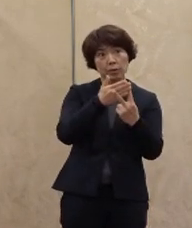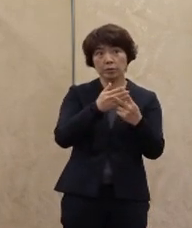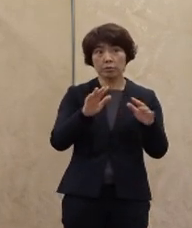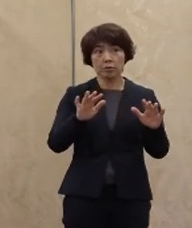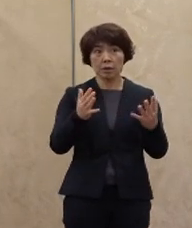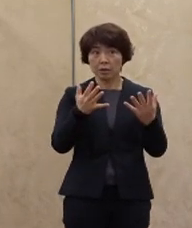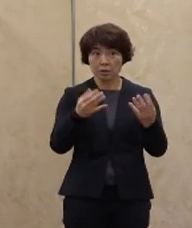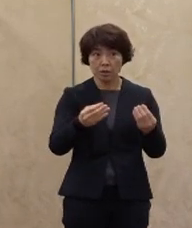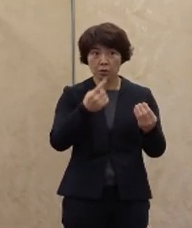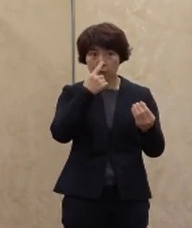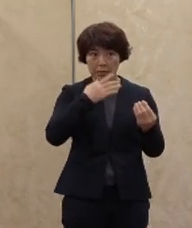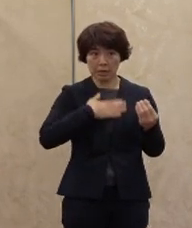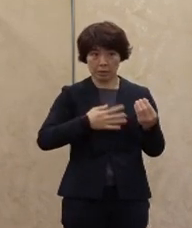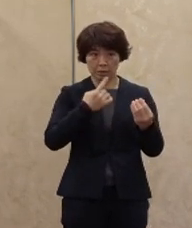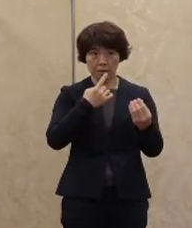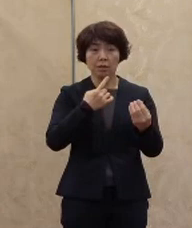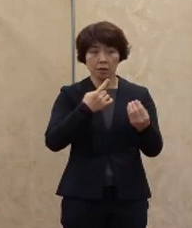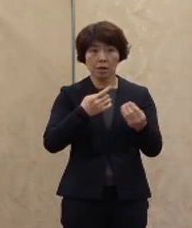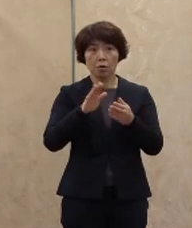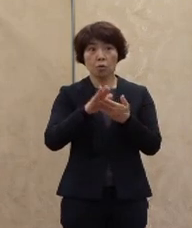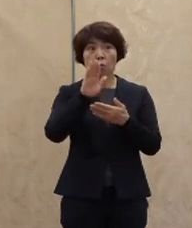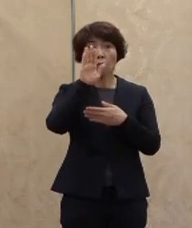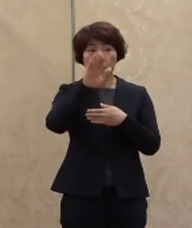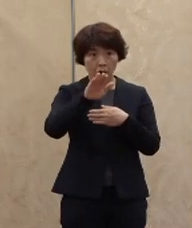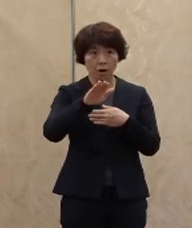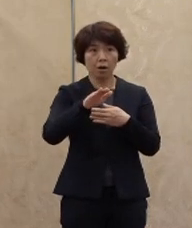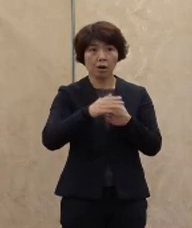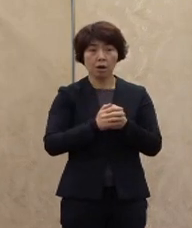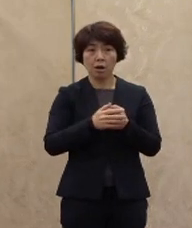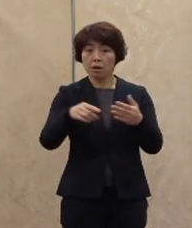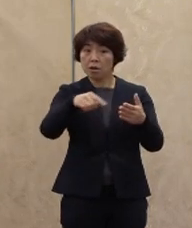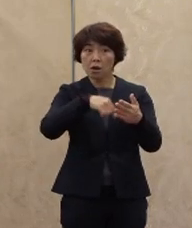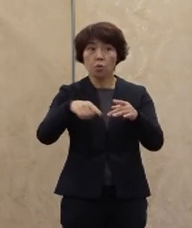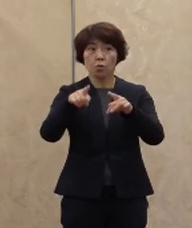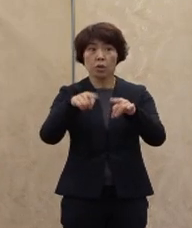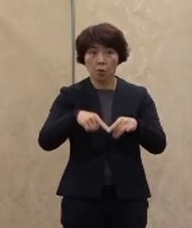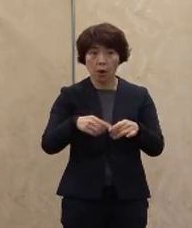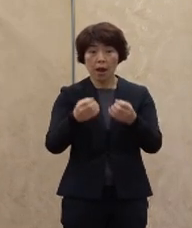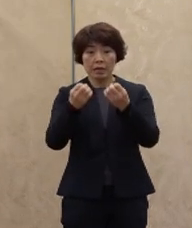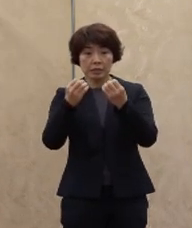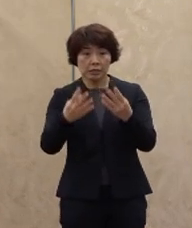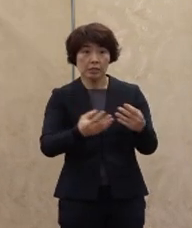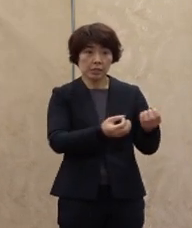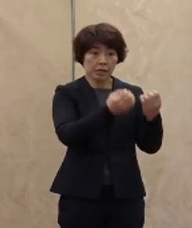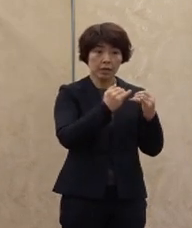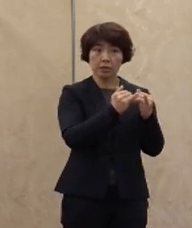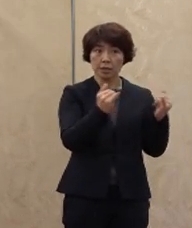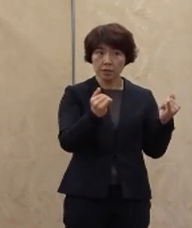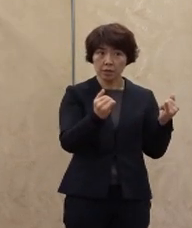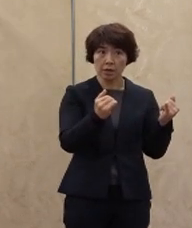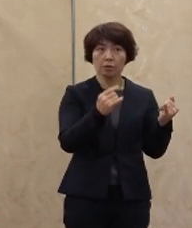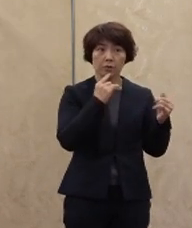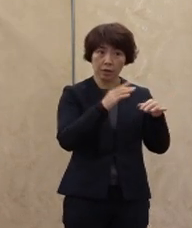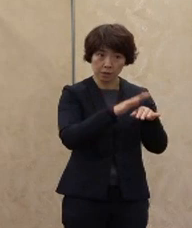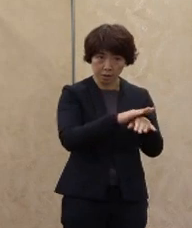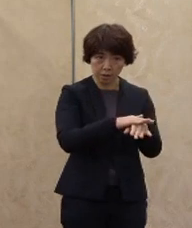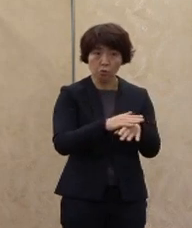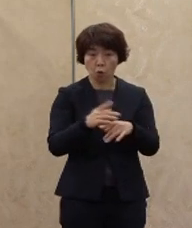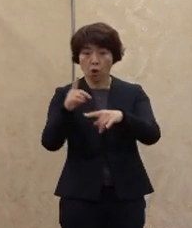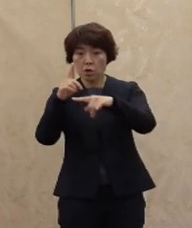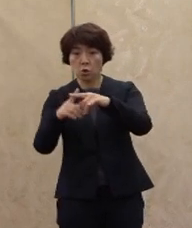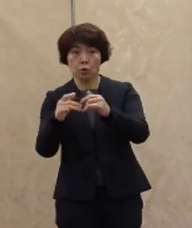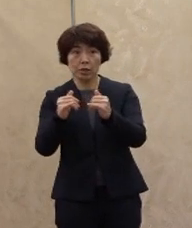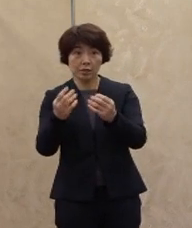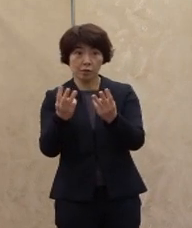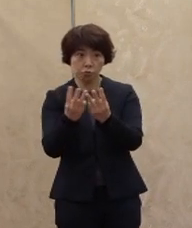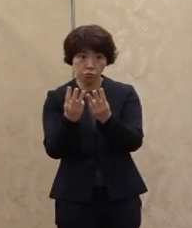かったというふうに理解していますが、今後はでは内容によって新規感染者数と新規陽性者数っていうの